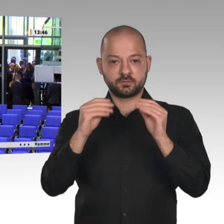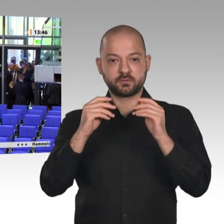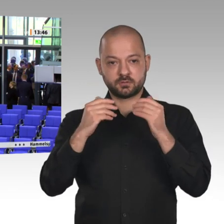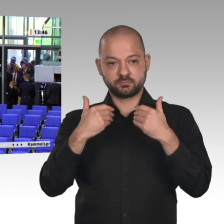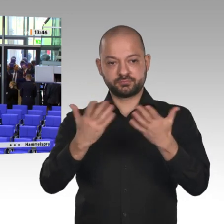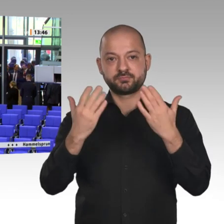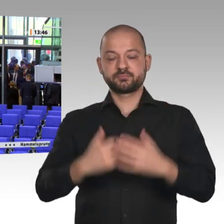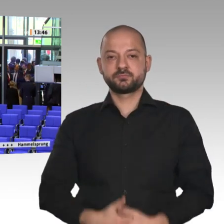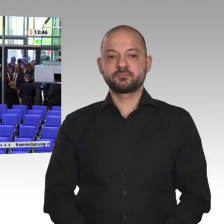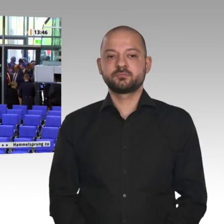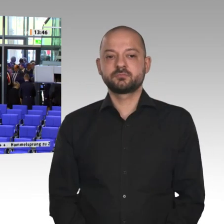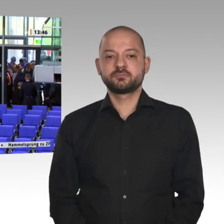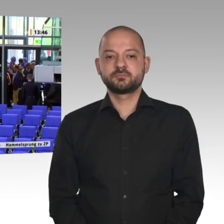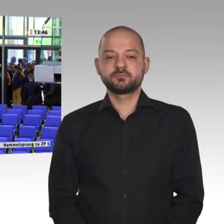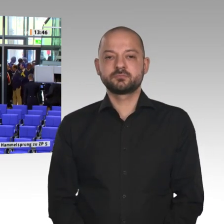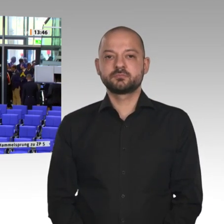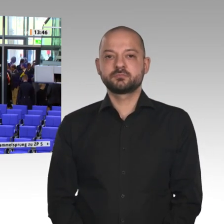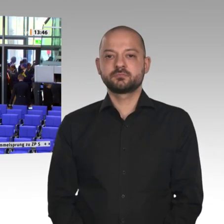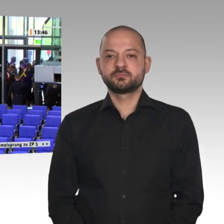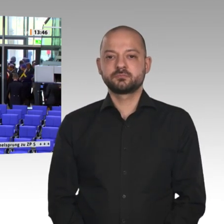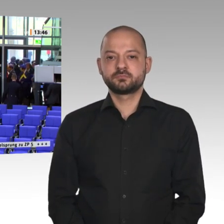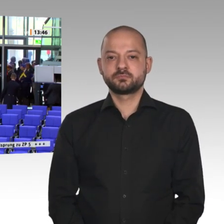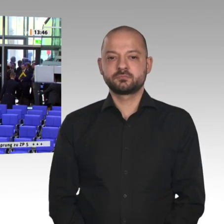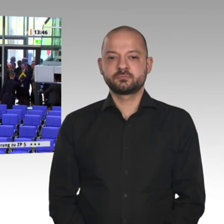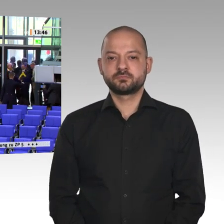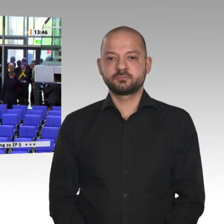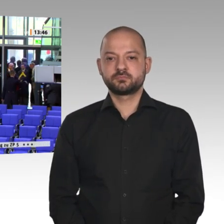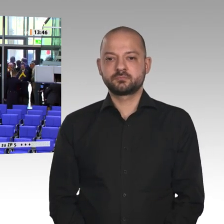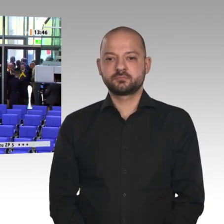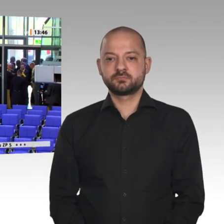Die Abstimmung ist eröffnet.